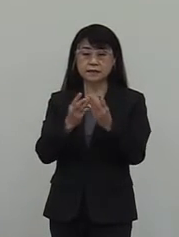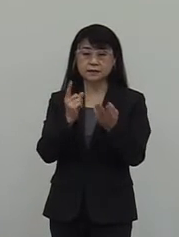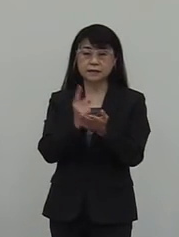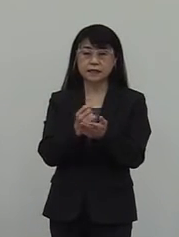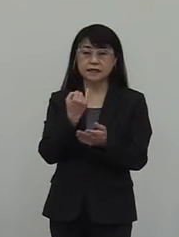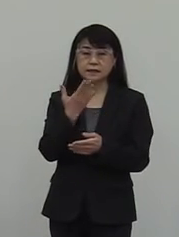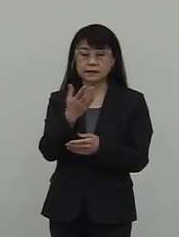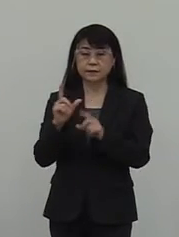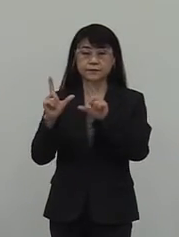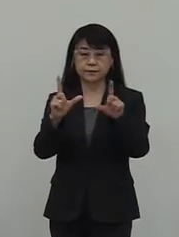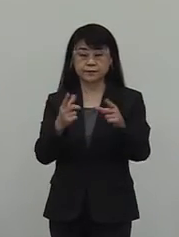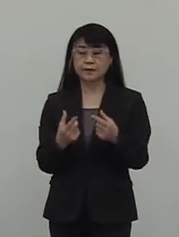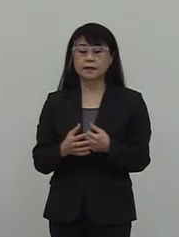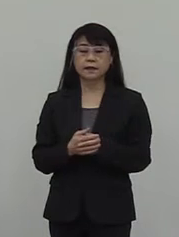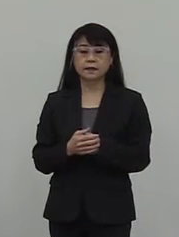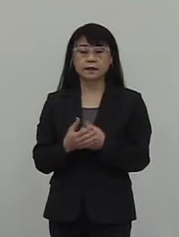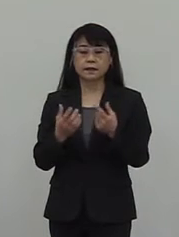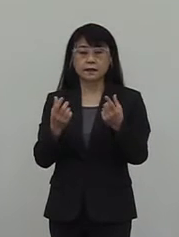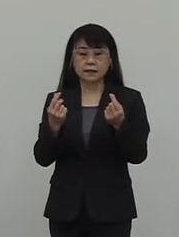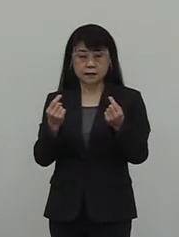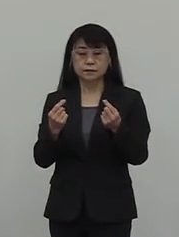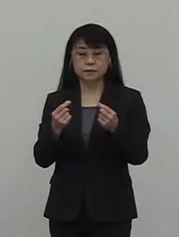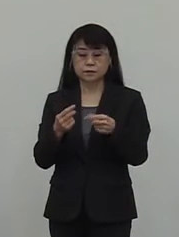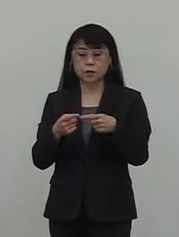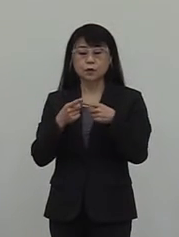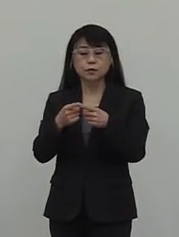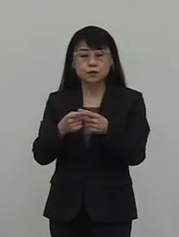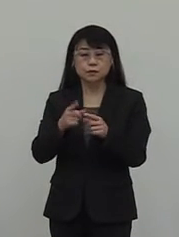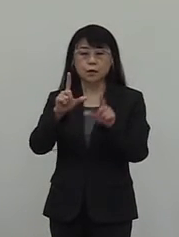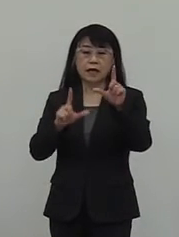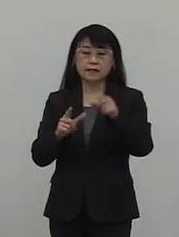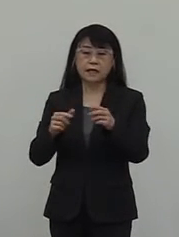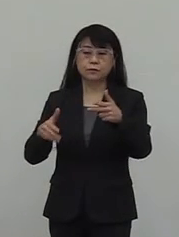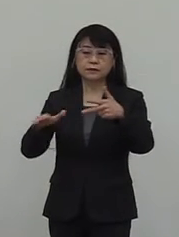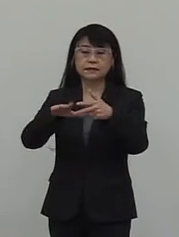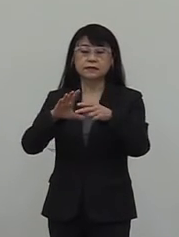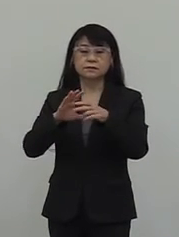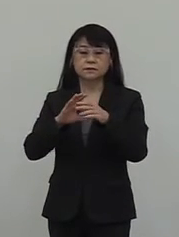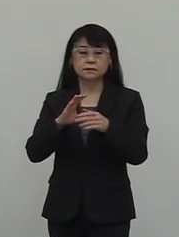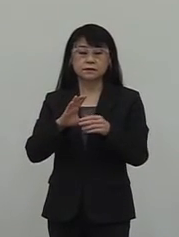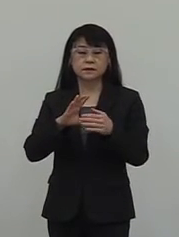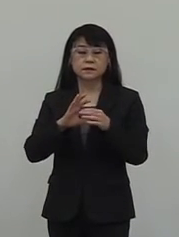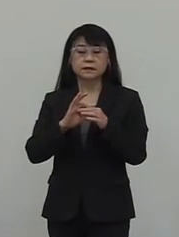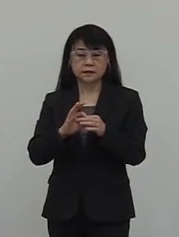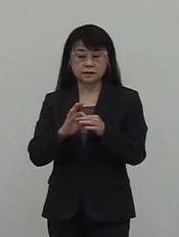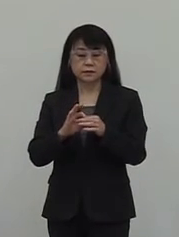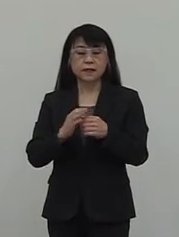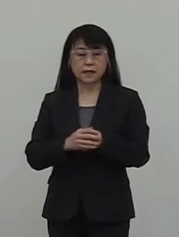ことですね。 はい、こちら入所のための施設なので基本的には、 はい、はい、ありがとうございます。